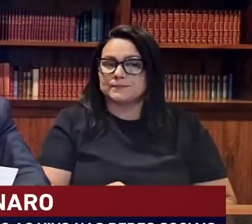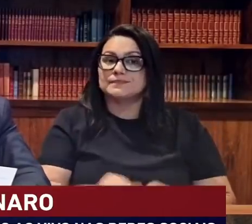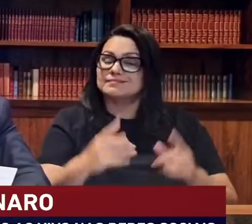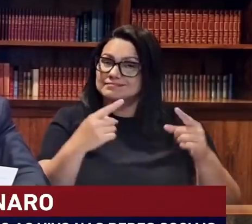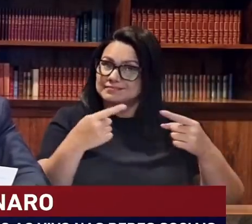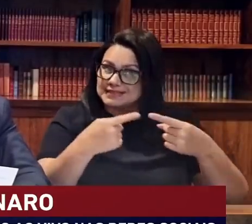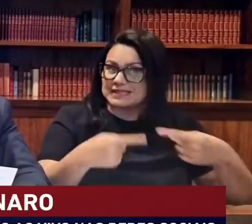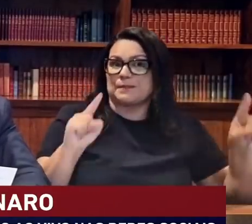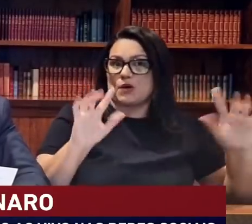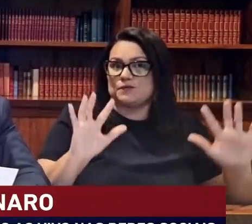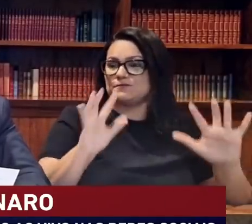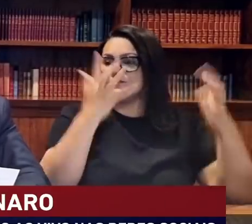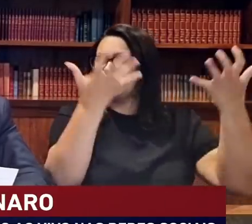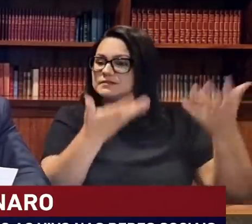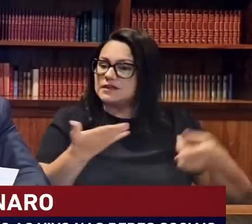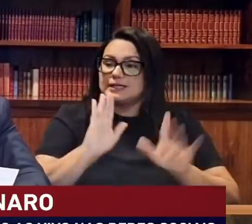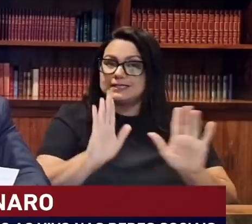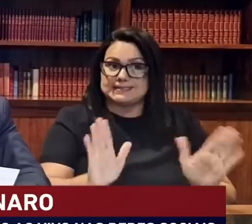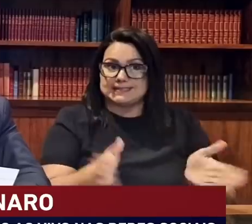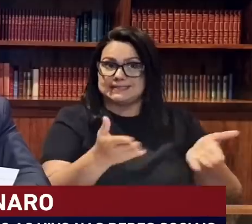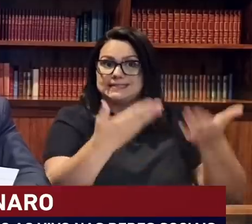alusivo à medida de fomento à produção,